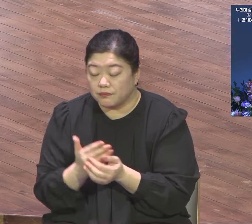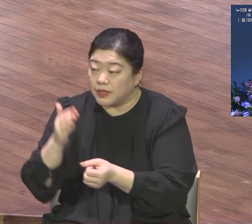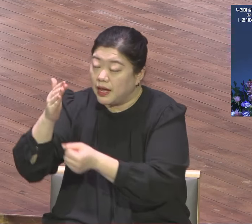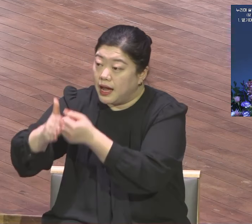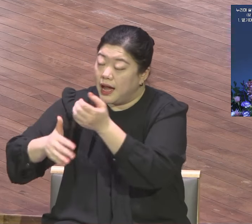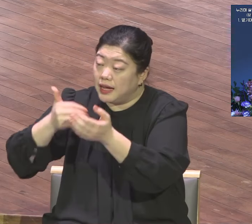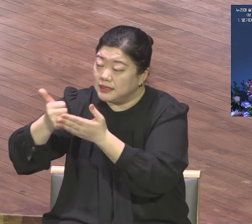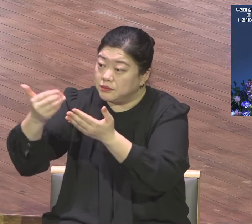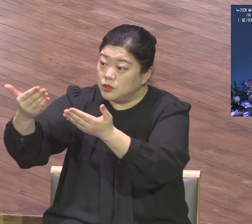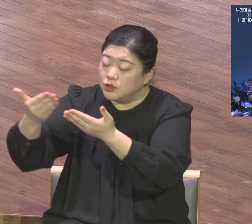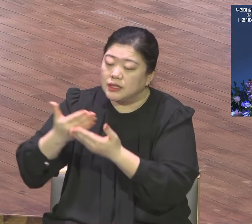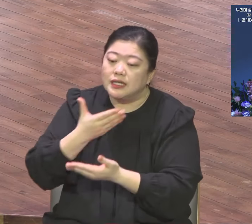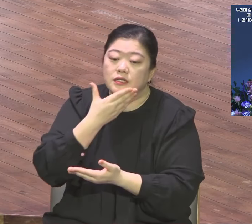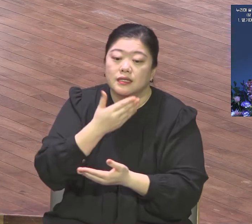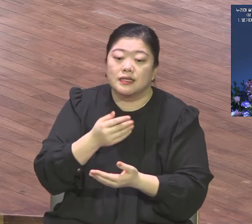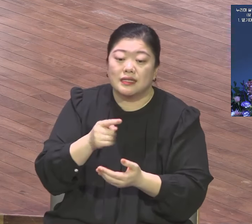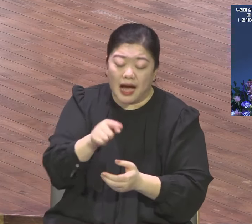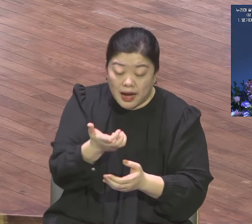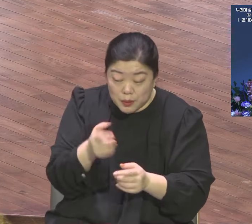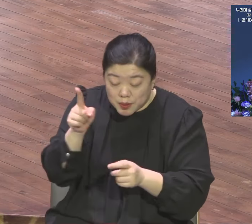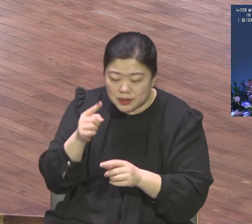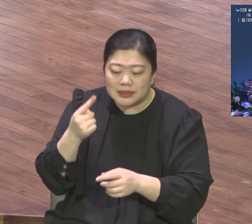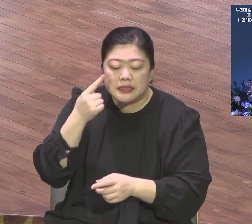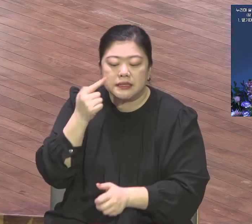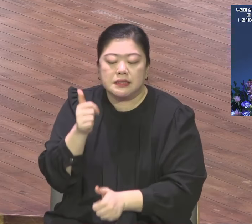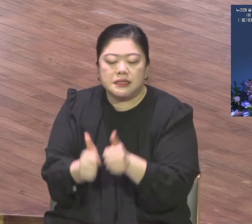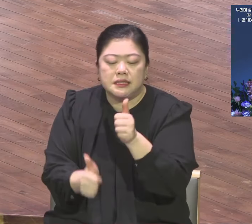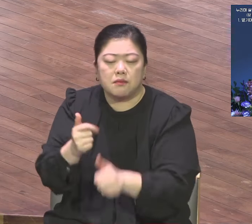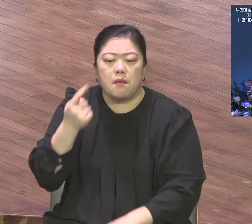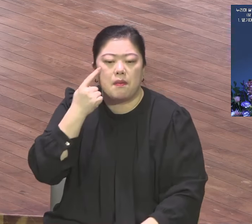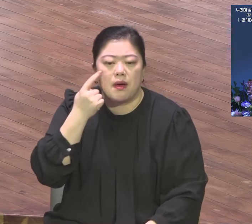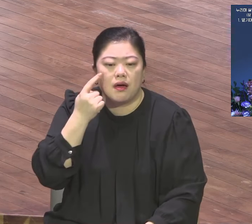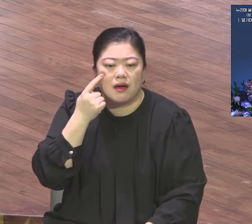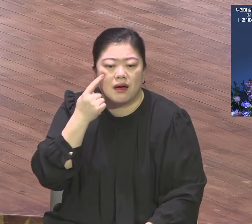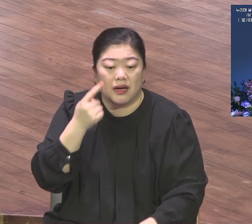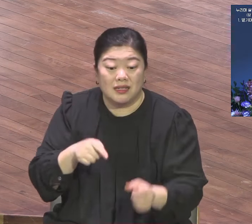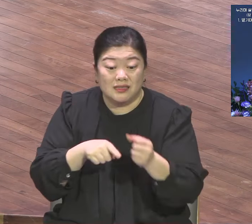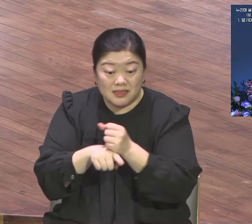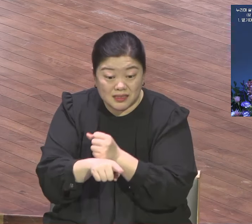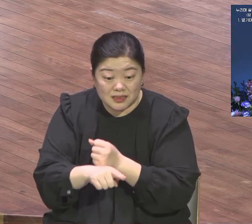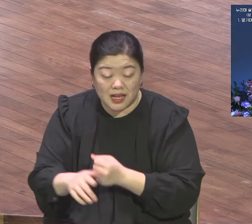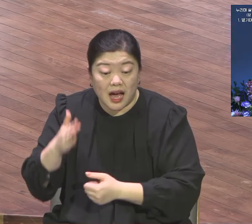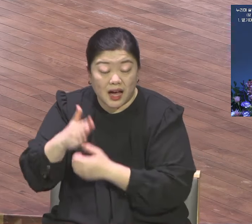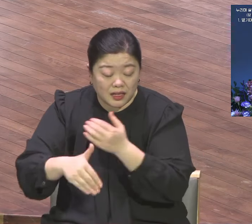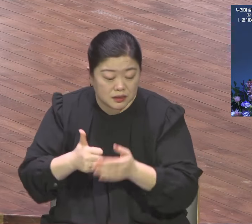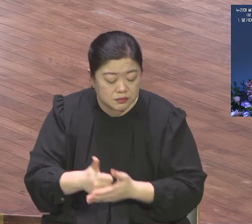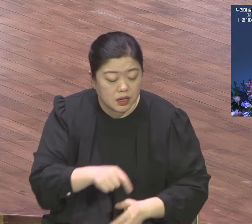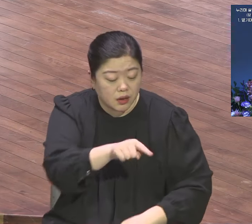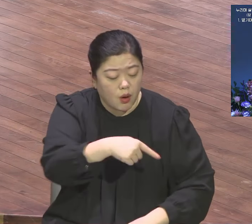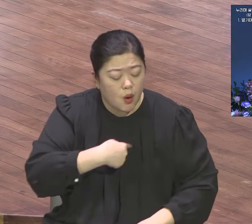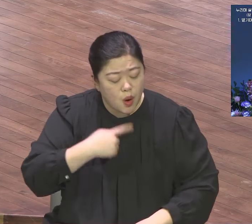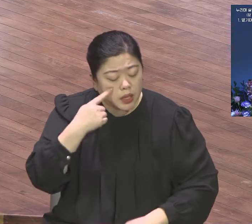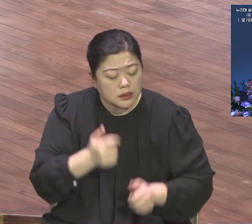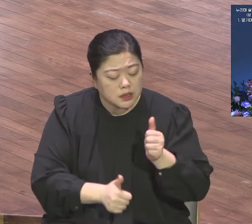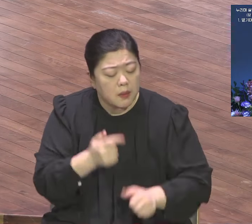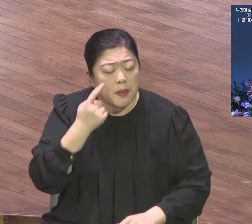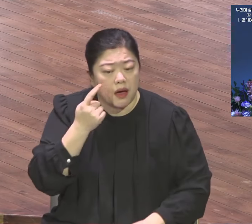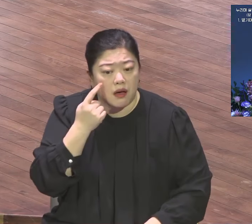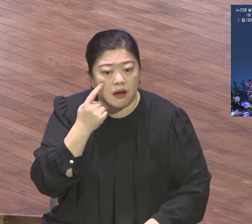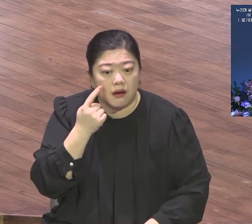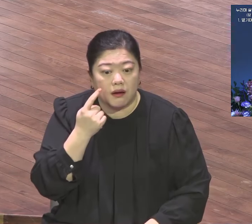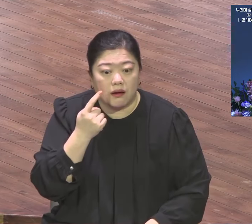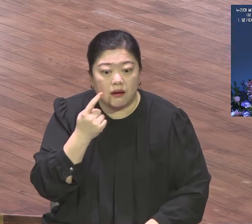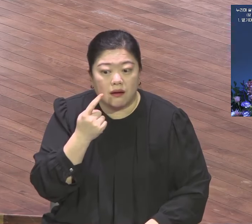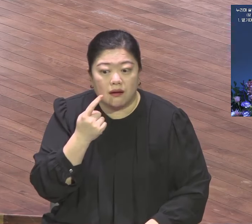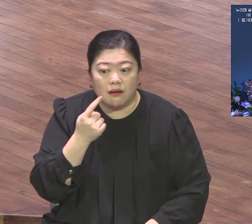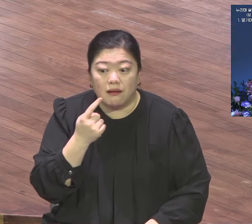축복하시는가 뭐라고 하세요? 시험해보라 그러잖아요. 시험해보라는 말은 하나님 함부로 하신 분 아니에요. 딱 여기만 나와요. 나